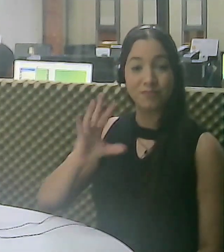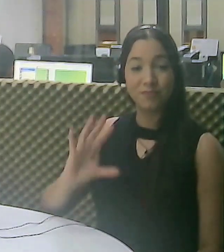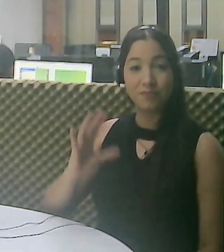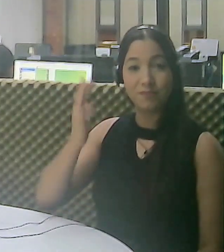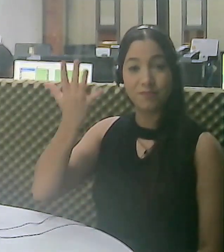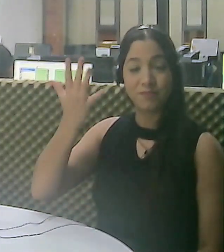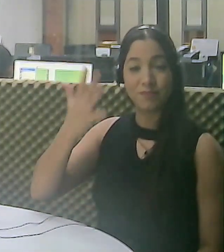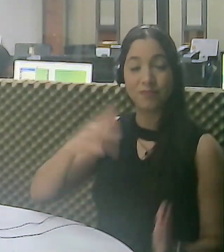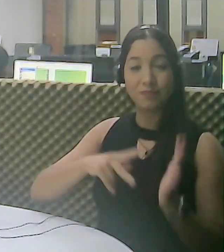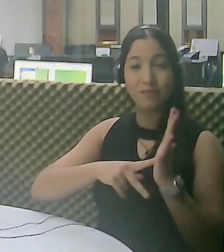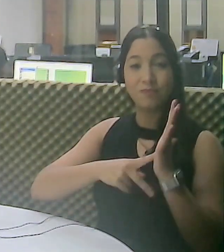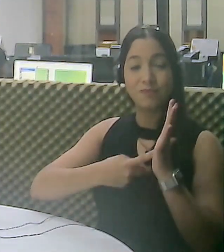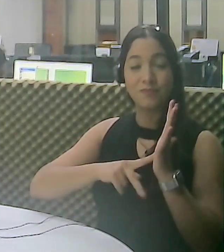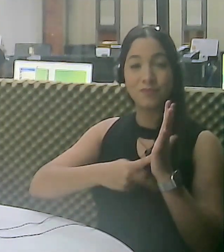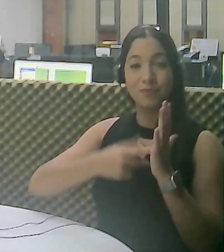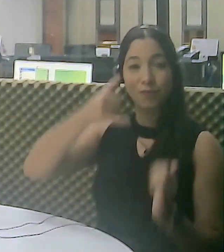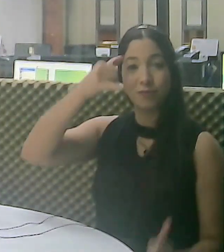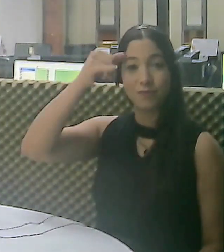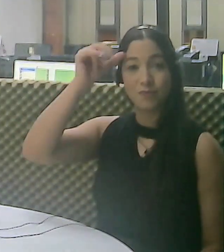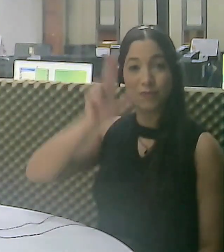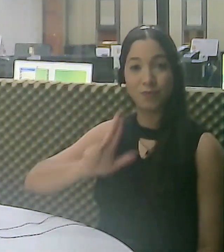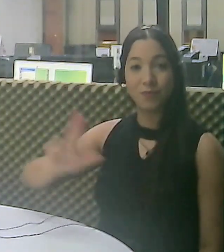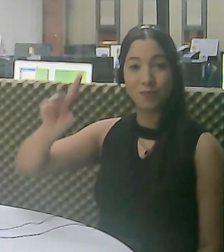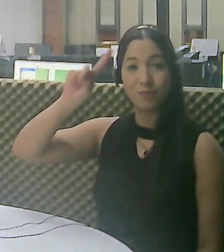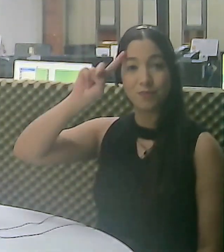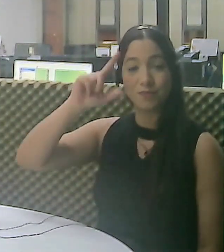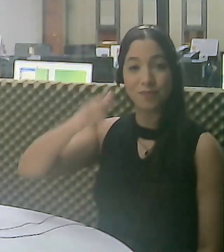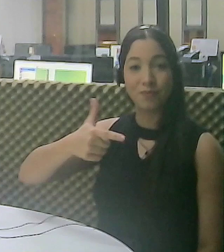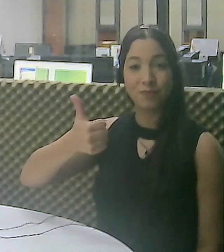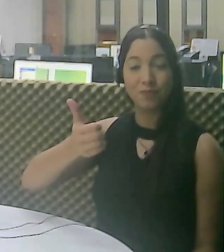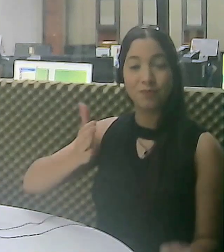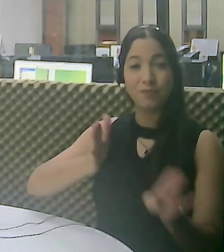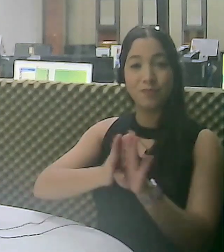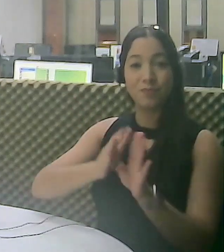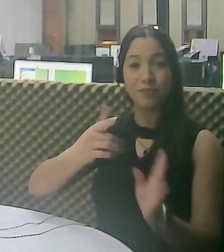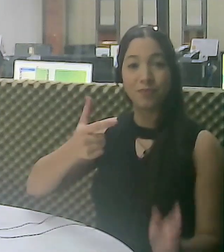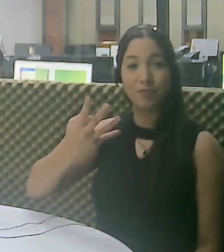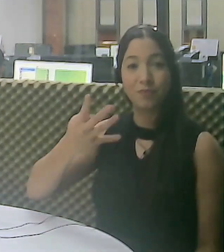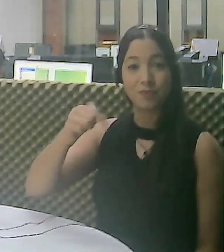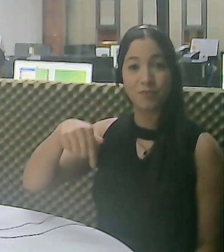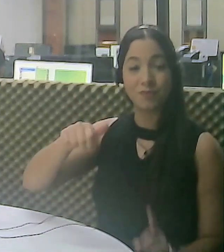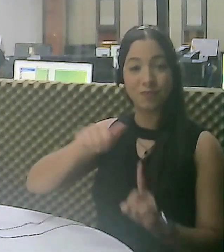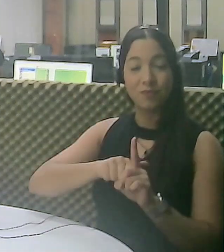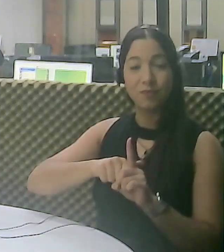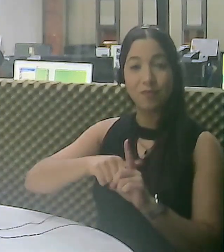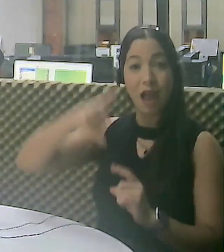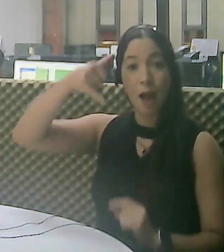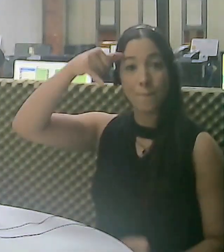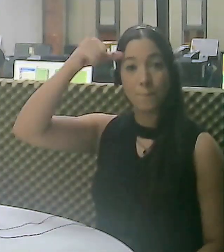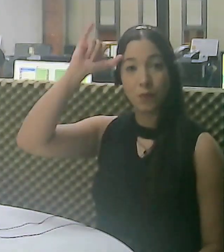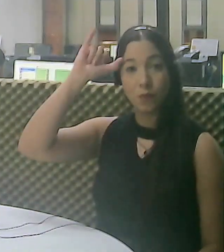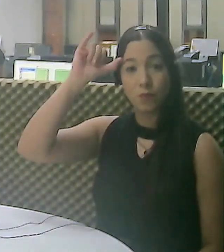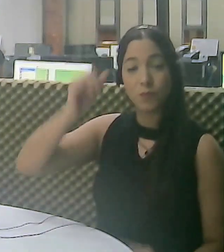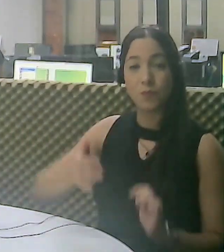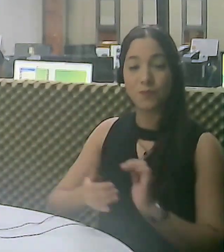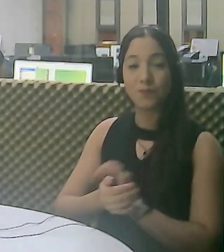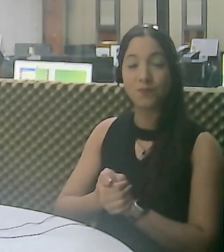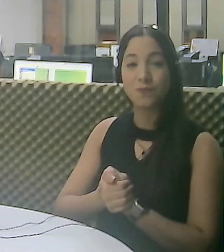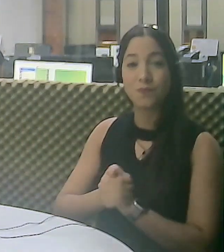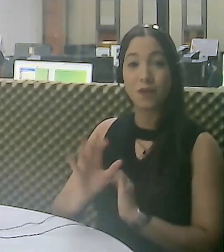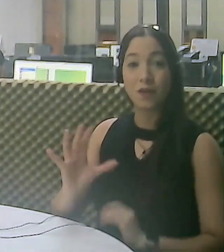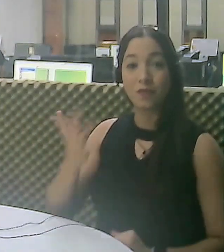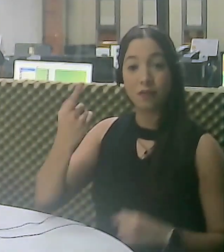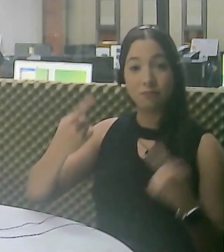realizada pelo Sindicato Rural de Uberlândia entre os dias 21 e 24 deste mês, no Parque de Exposições Camaro. O evento